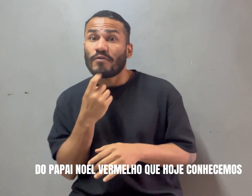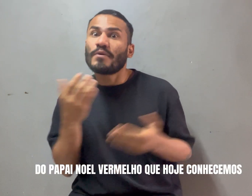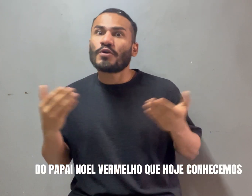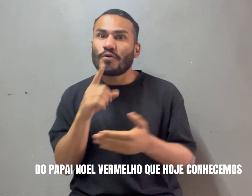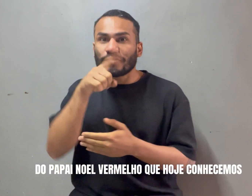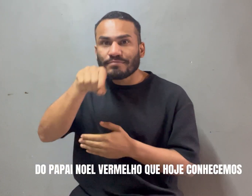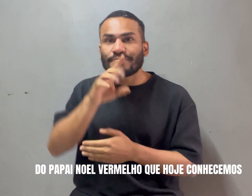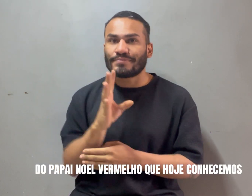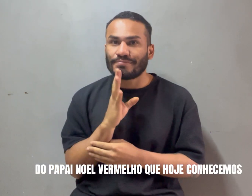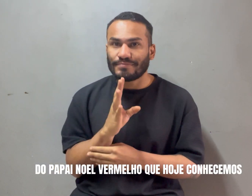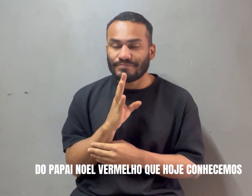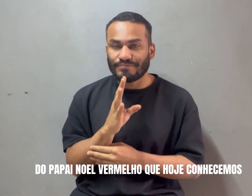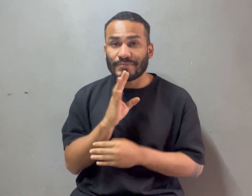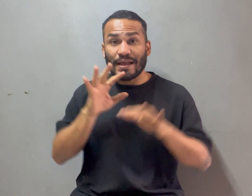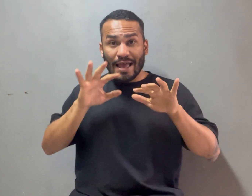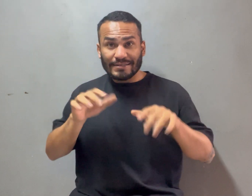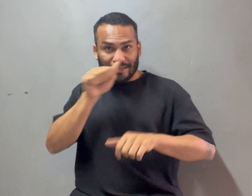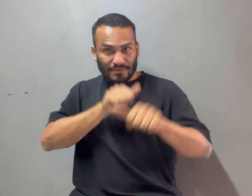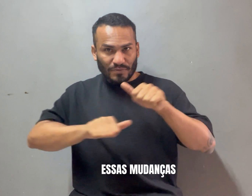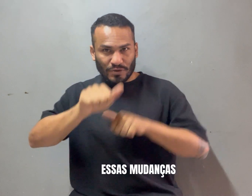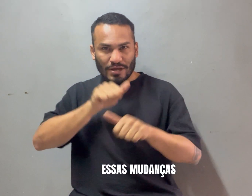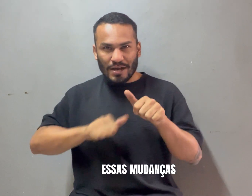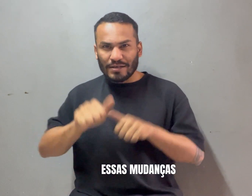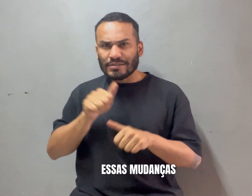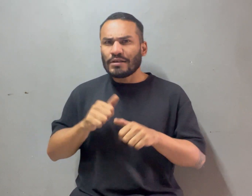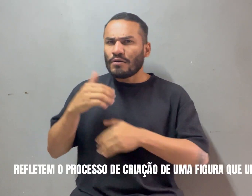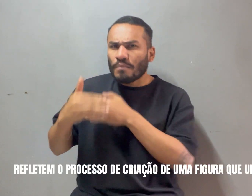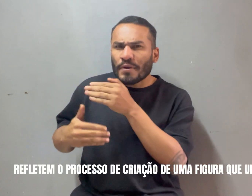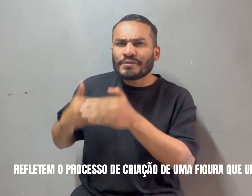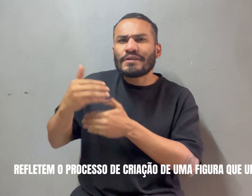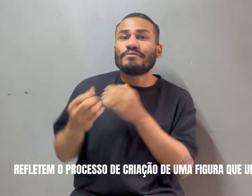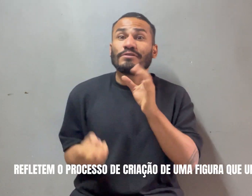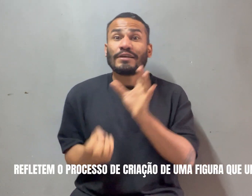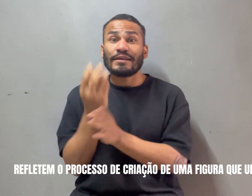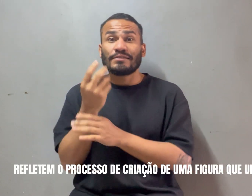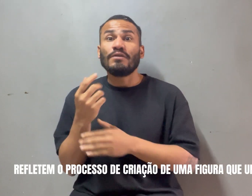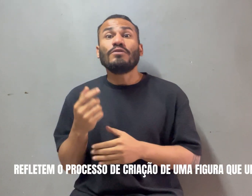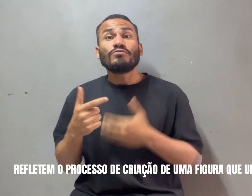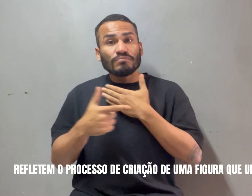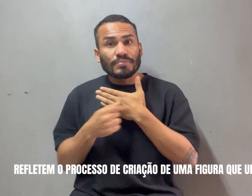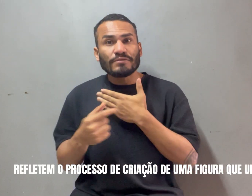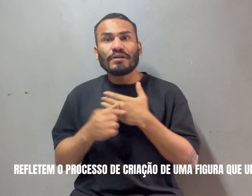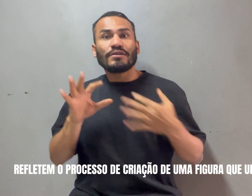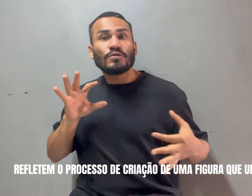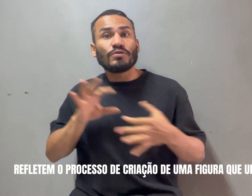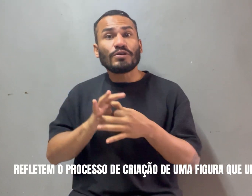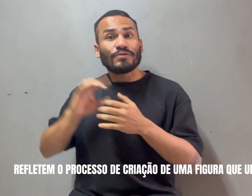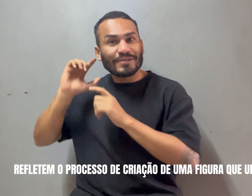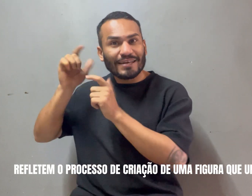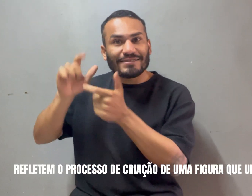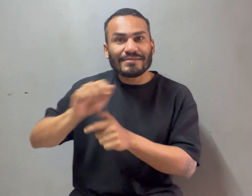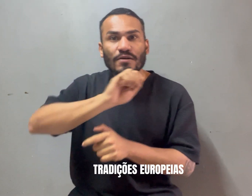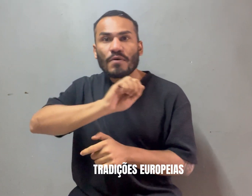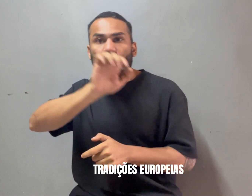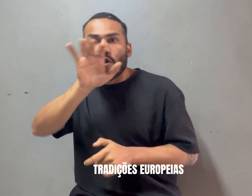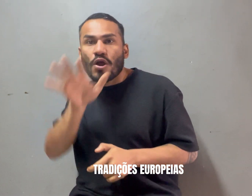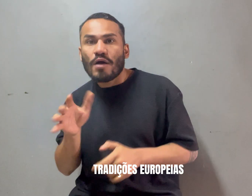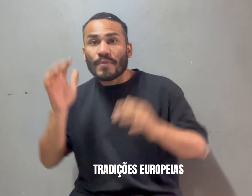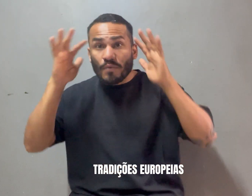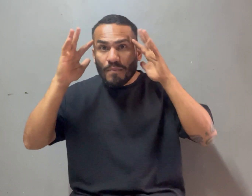Vermelho que hoje conhecemos. Essas mudanças refletem o processo de criação de uma figura que uniu tradições europeias